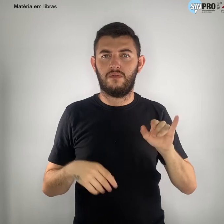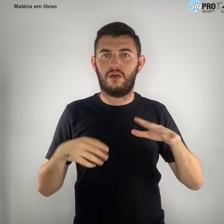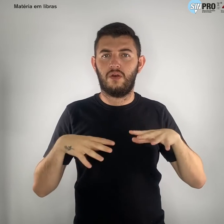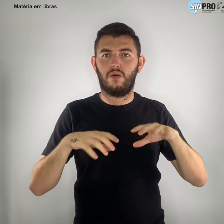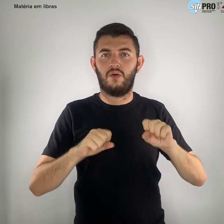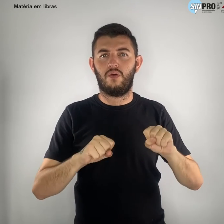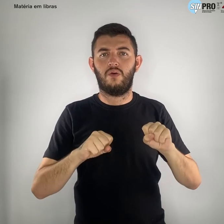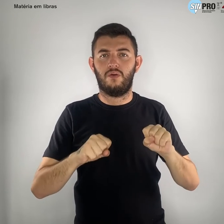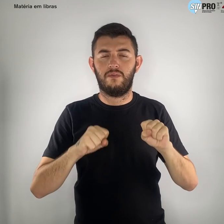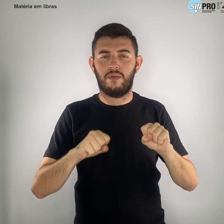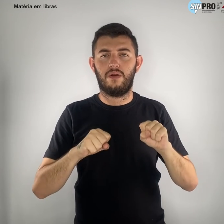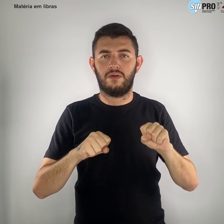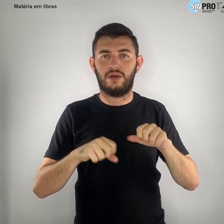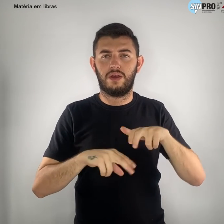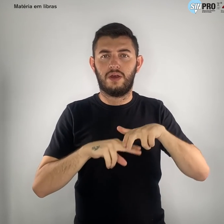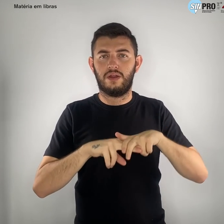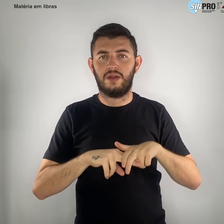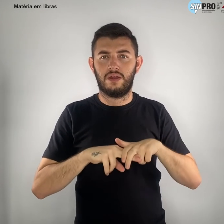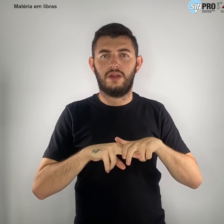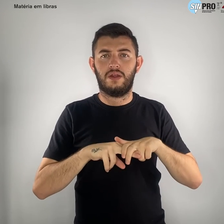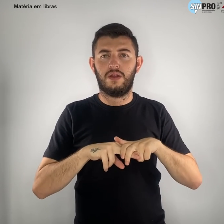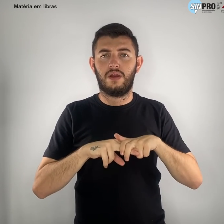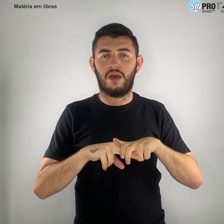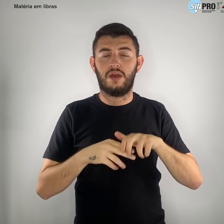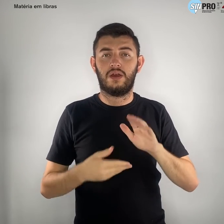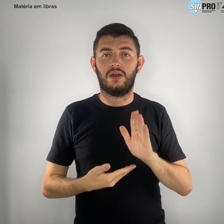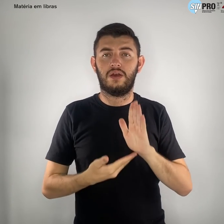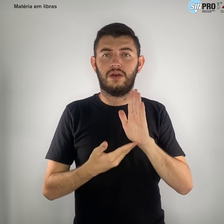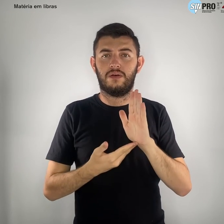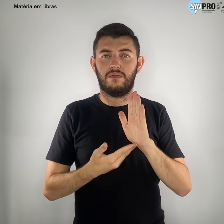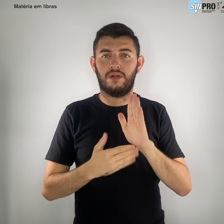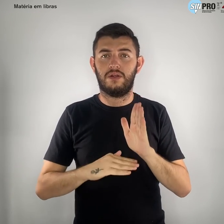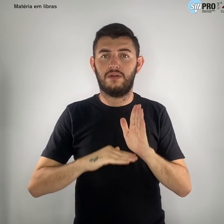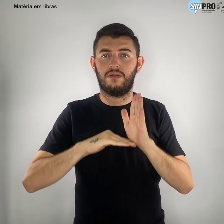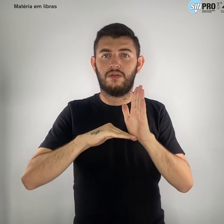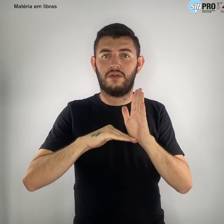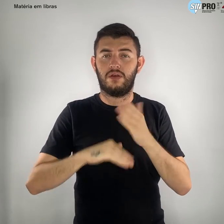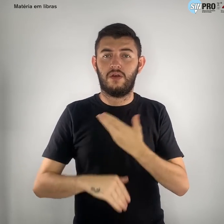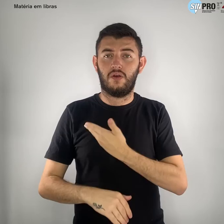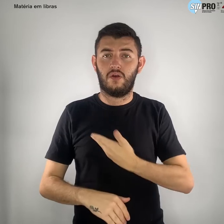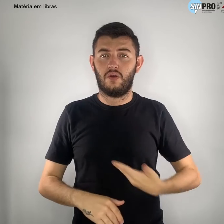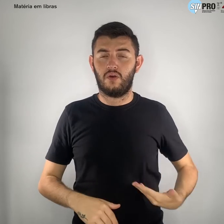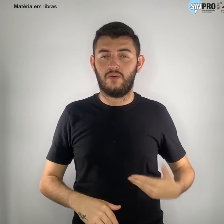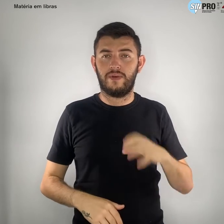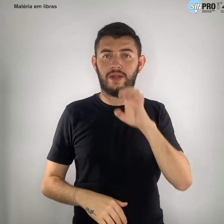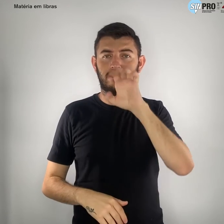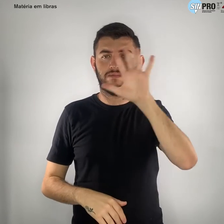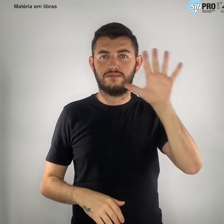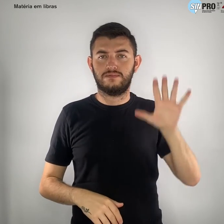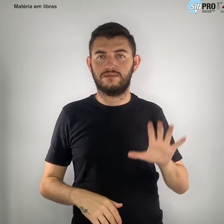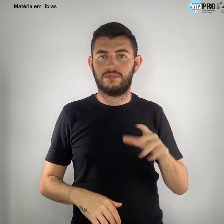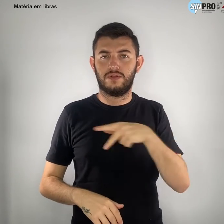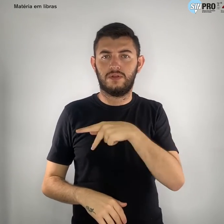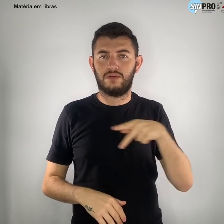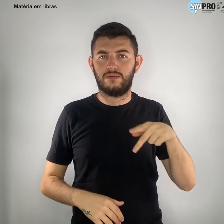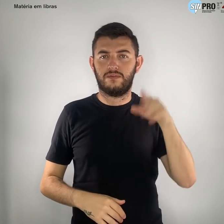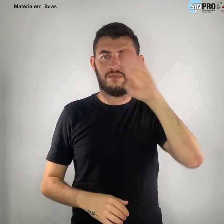Deputados, Senado Federal, governos estaduais e da Presidência da República, os fóruns de EJA